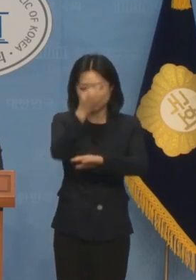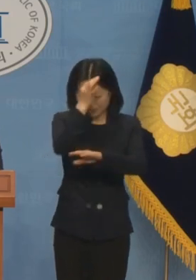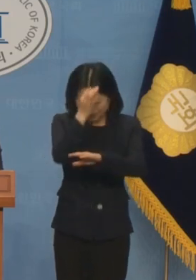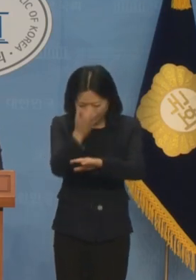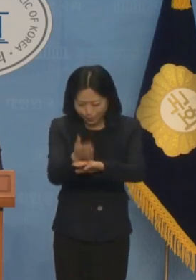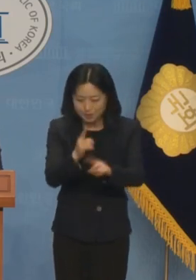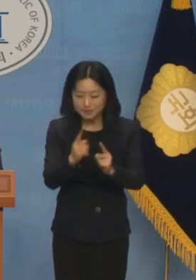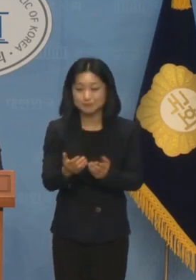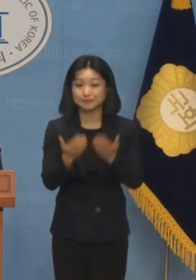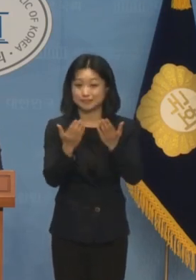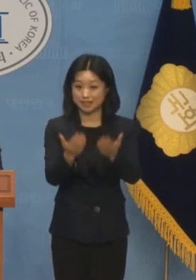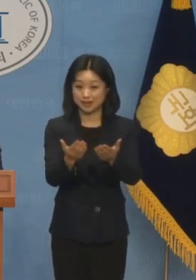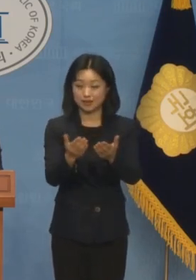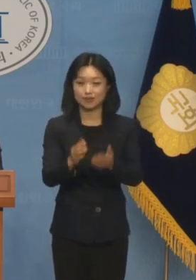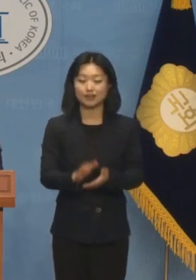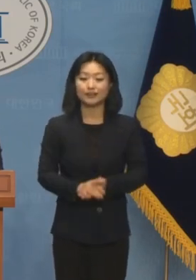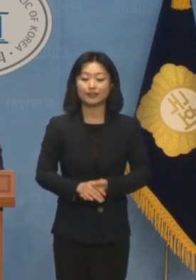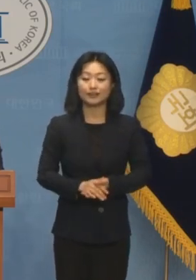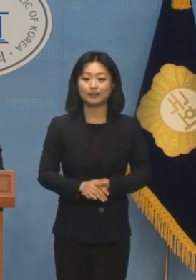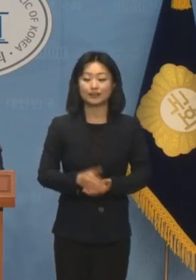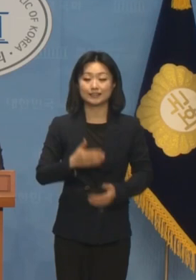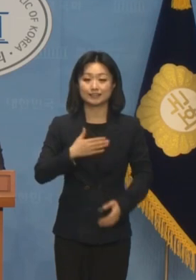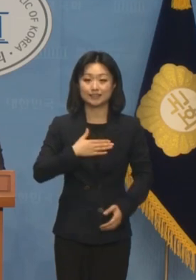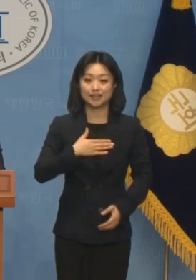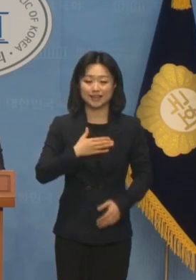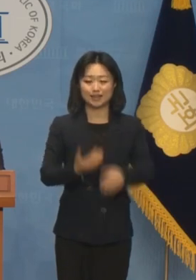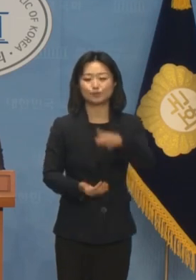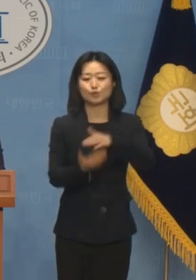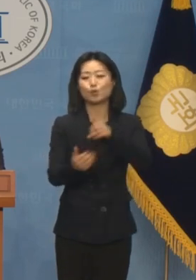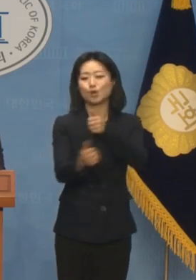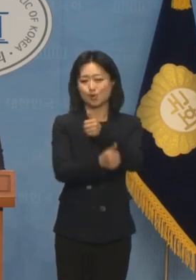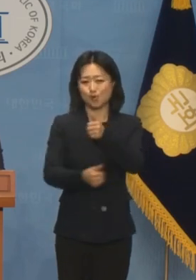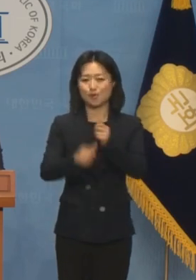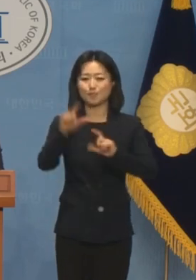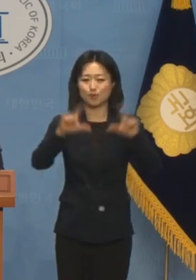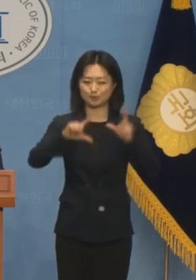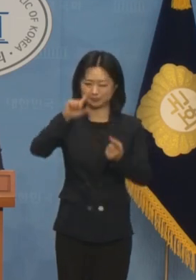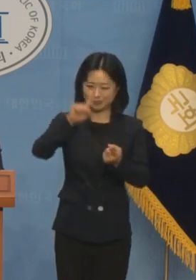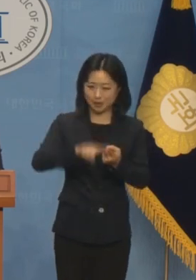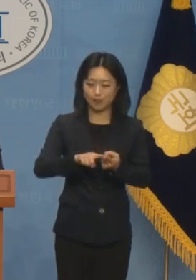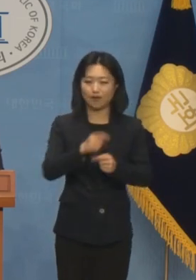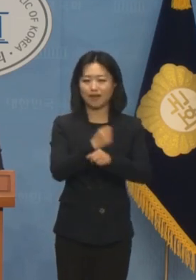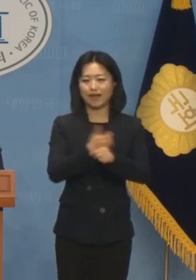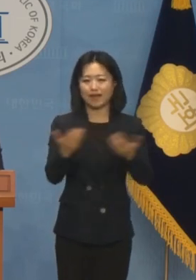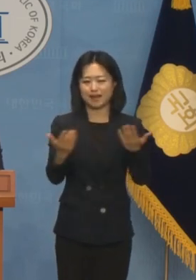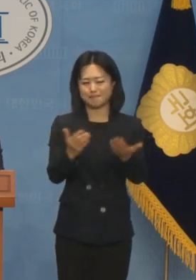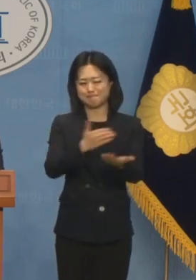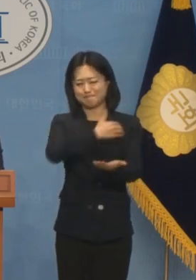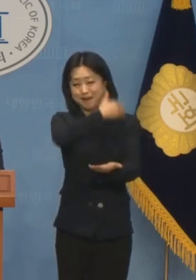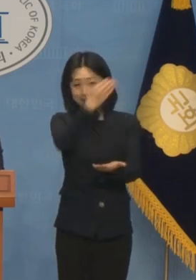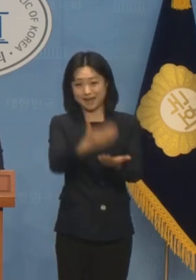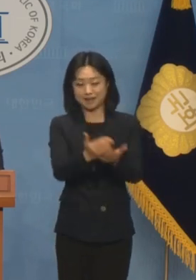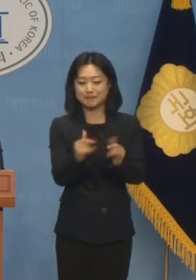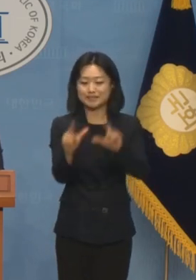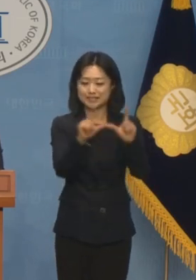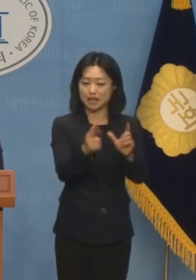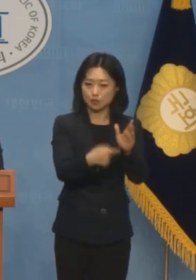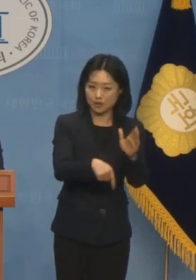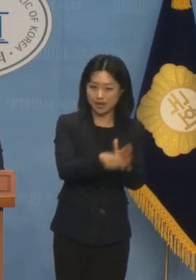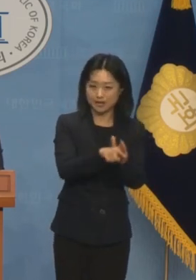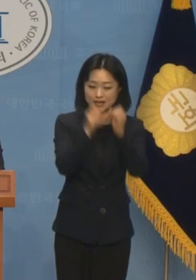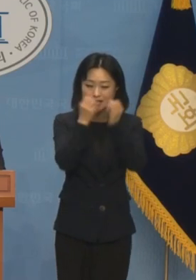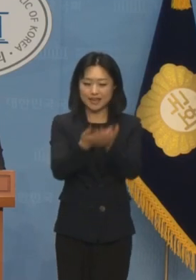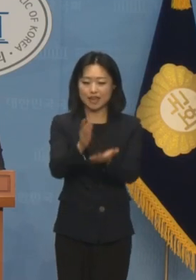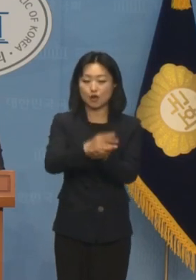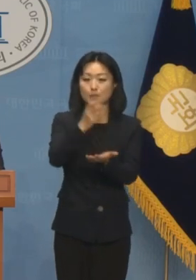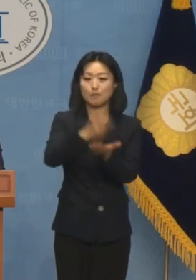말씀을 드리면서 서영교 최고위원으로서 해야 할 일이 훨씬 많습니다. 민생을 위해서 그리고